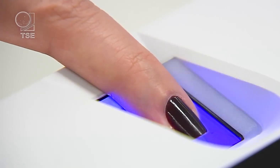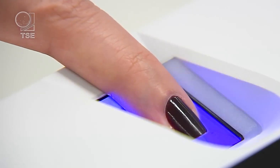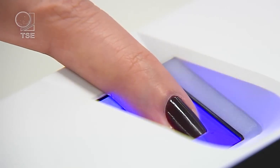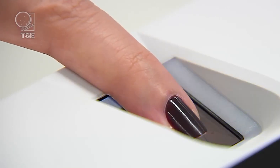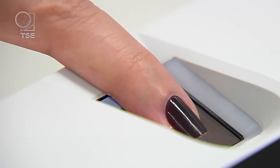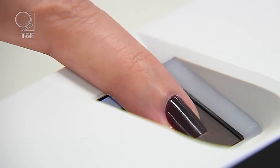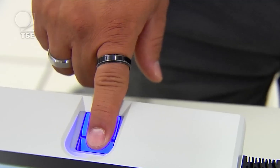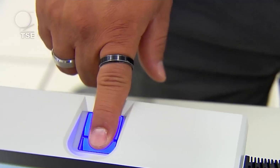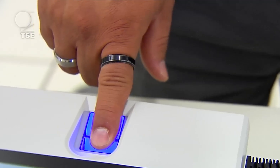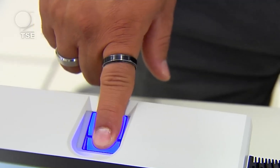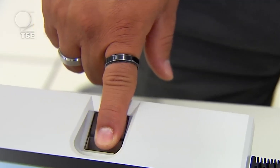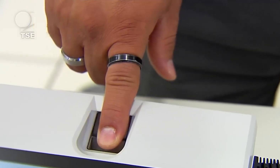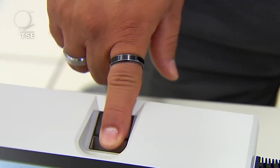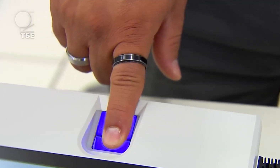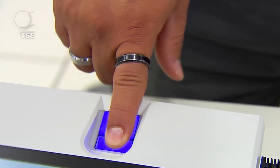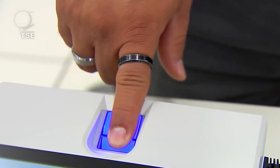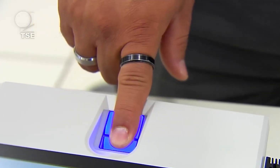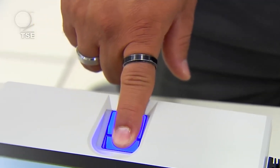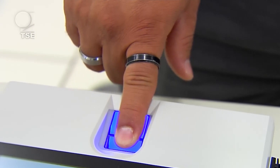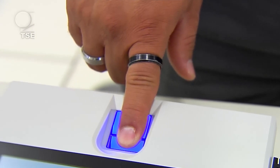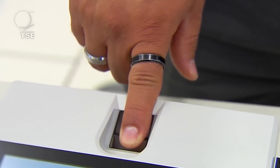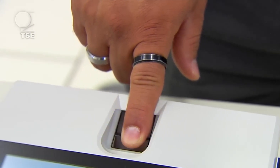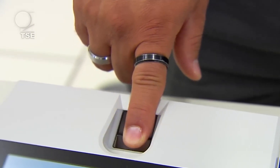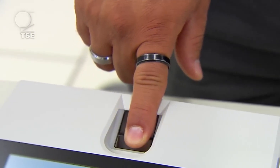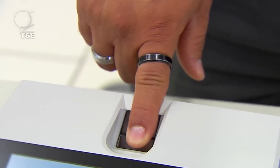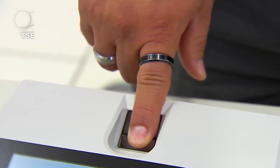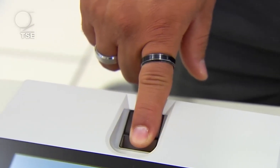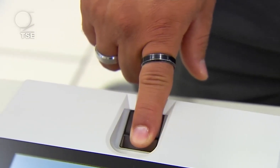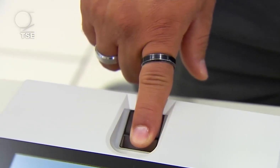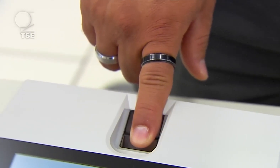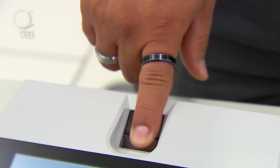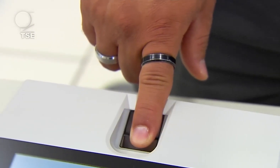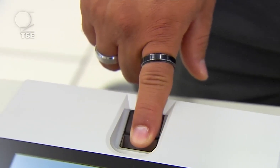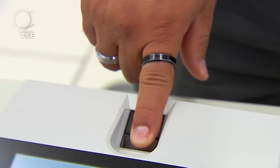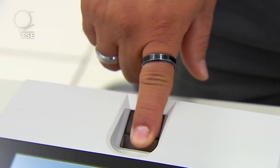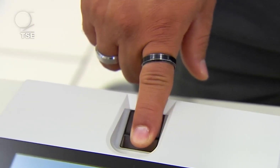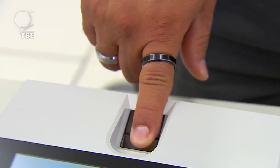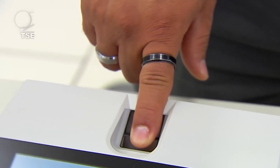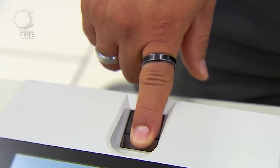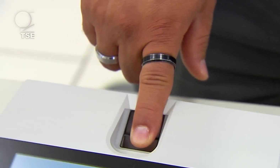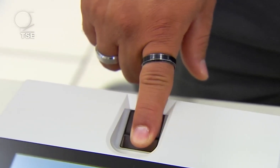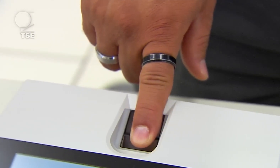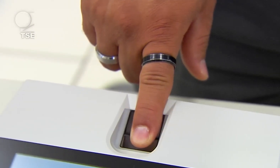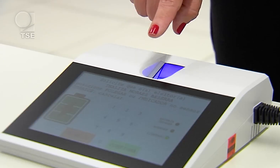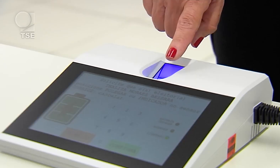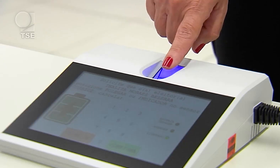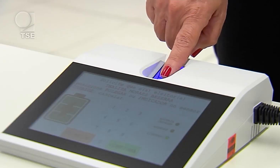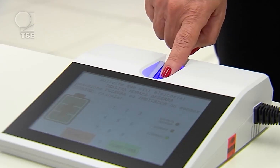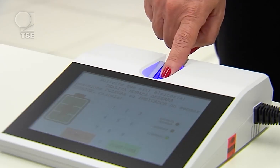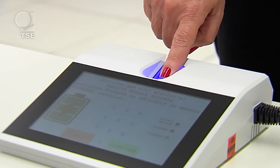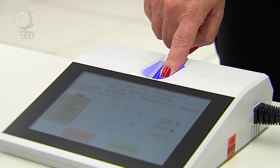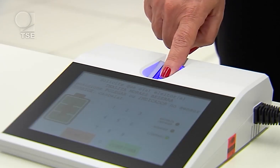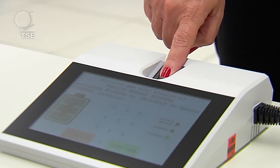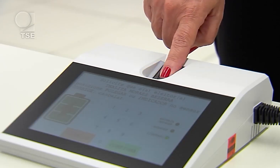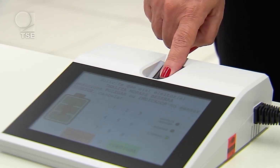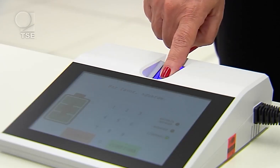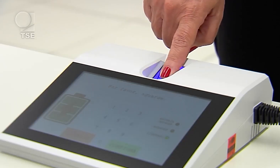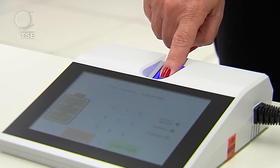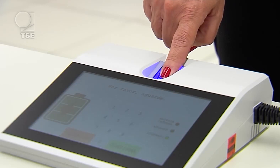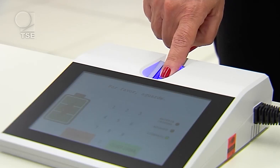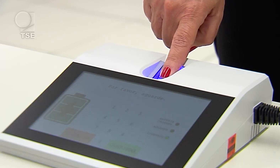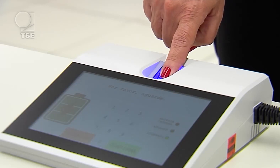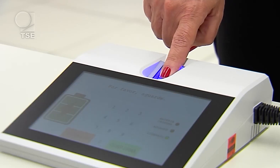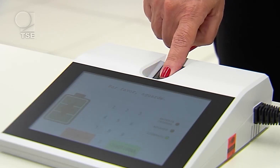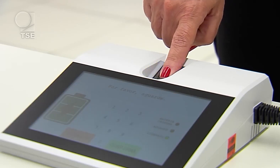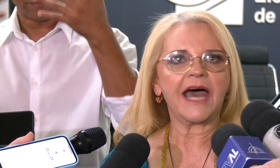eleitorado Ainda não fez o cadastro dura menos de 15 minutos e além das zonas o tre também tem um sistema de parceria para levar esse